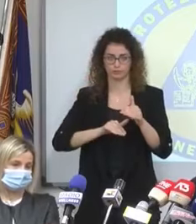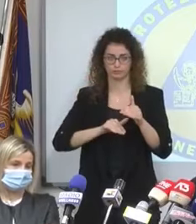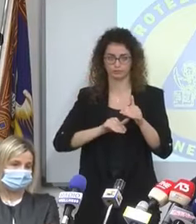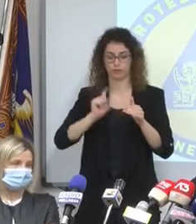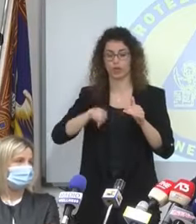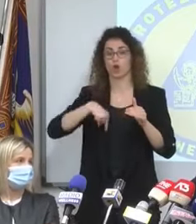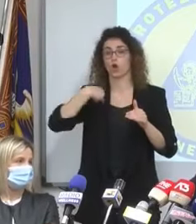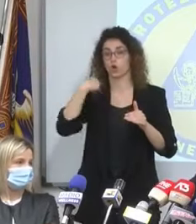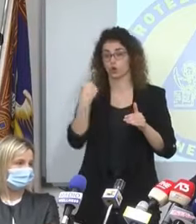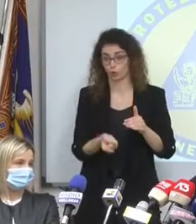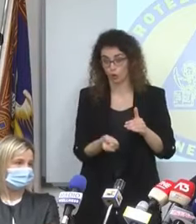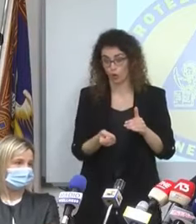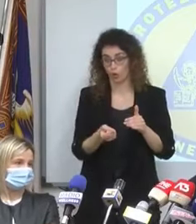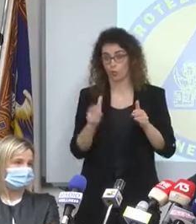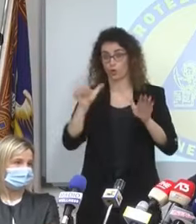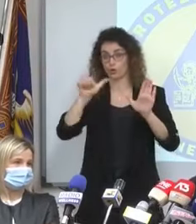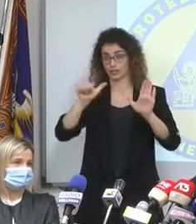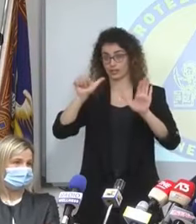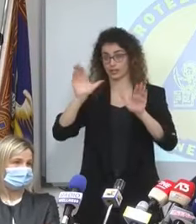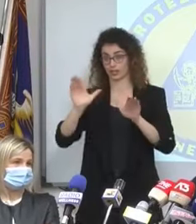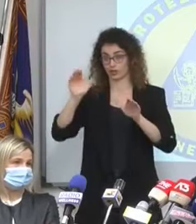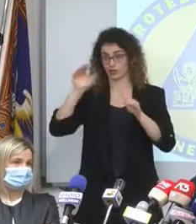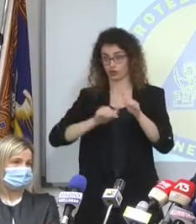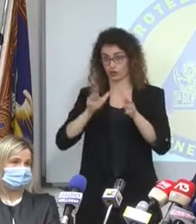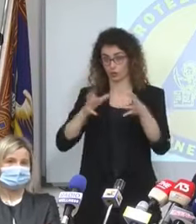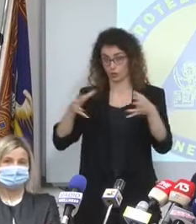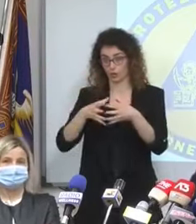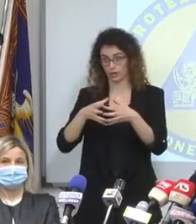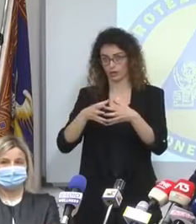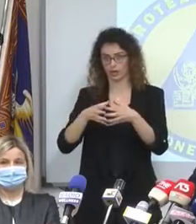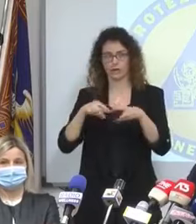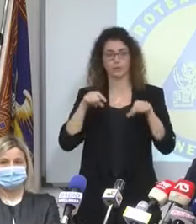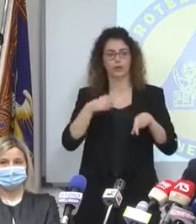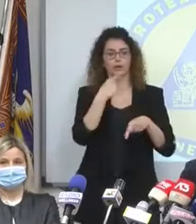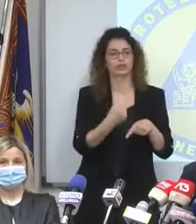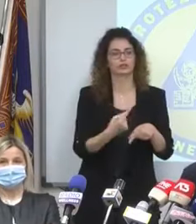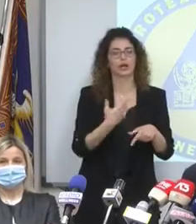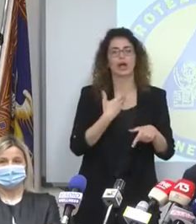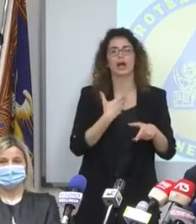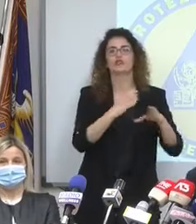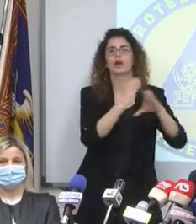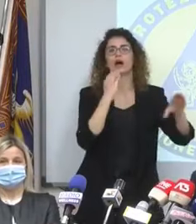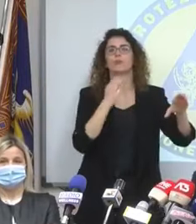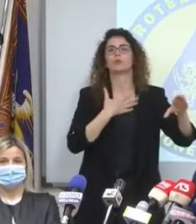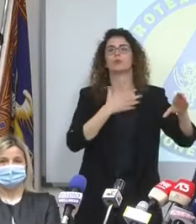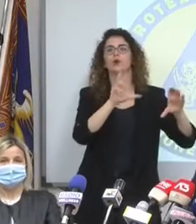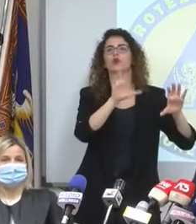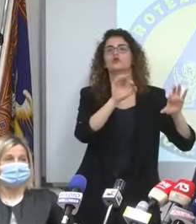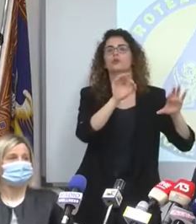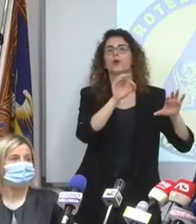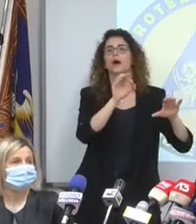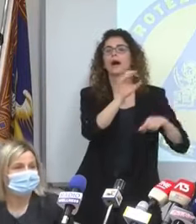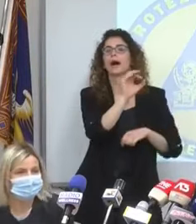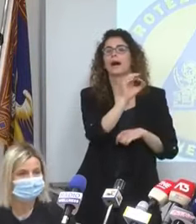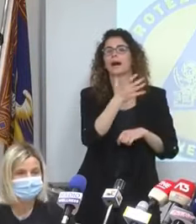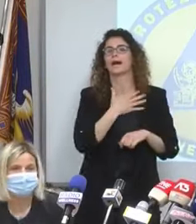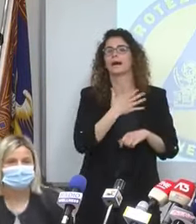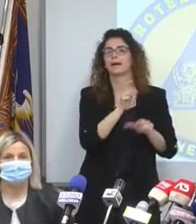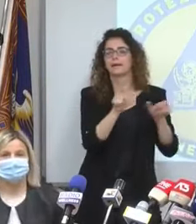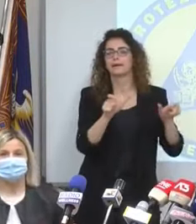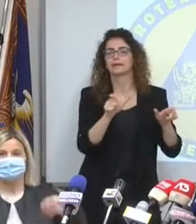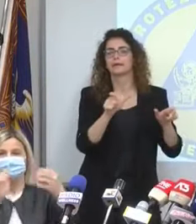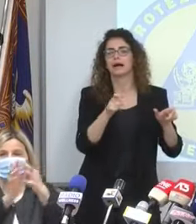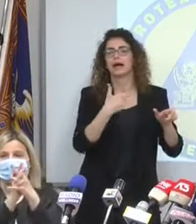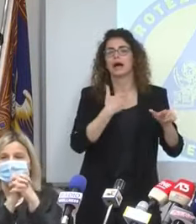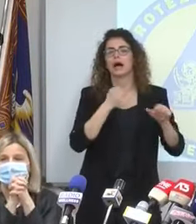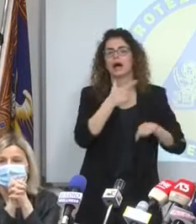Dopo è stato autorizzato per gli under 65, cioè quindi è inutile che vieni qua a dirmi: c'è un pullman di cinquantenni vaccinato. Sì, si poteva vaccinare